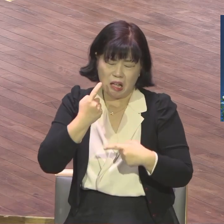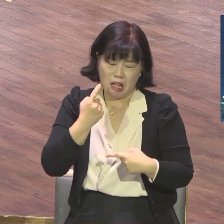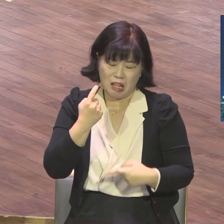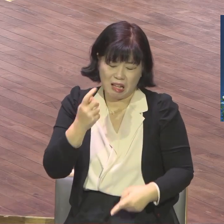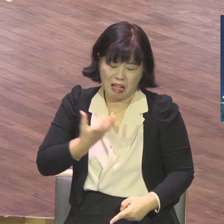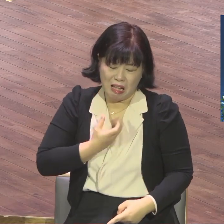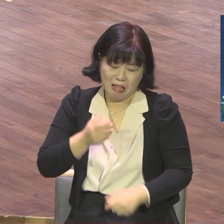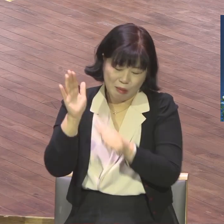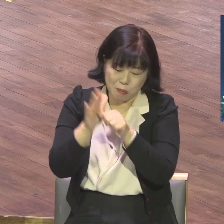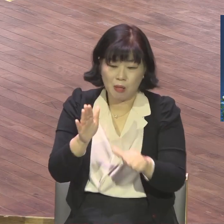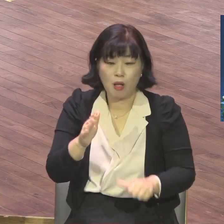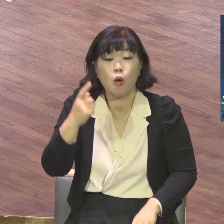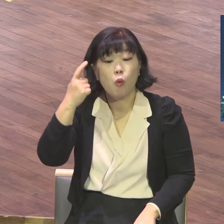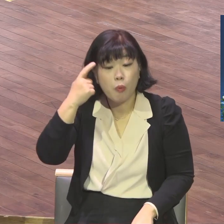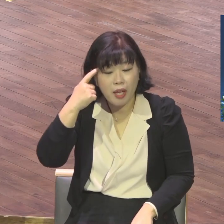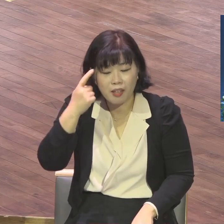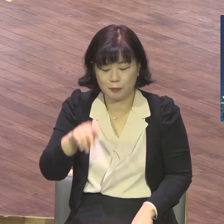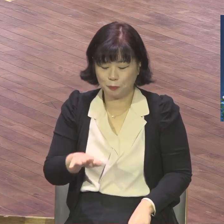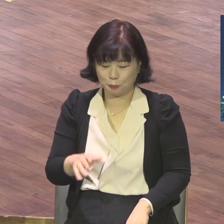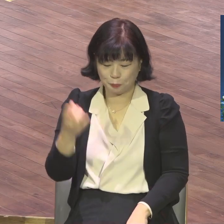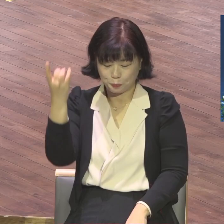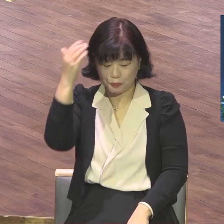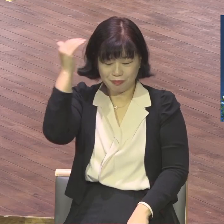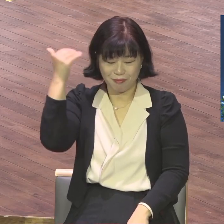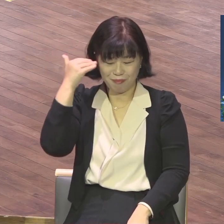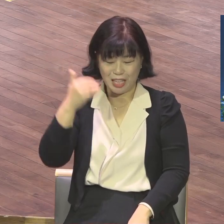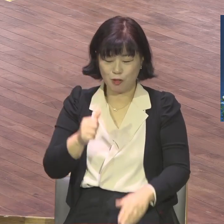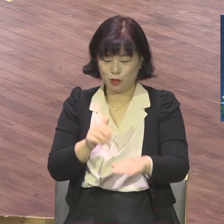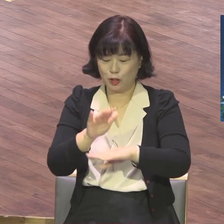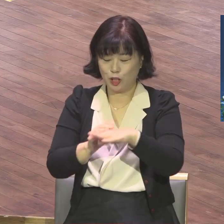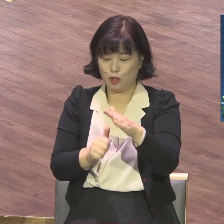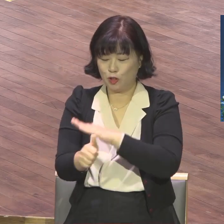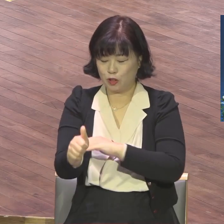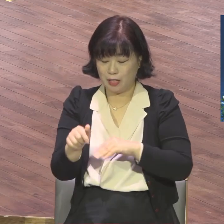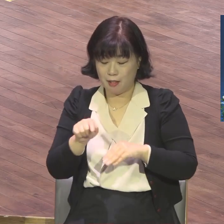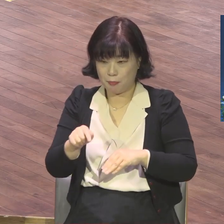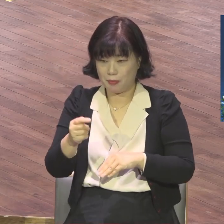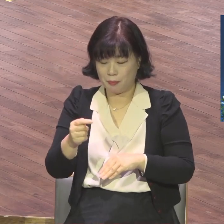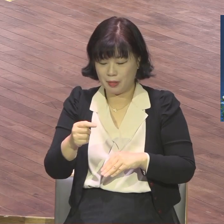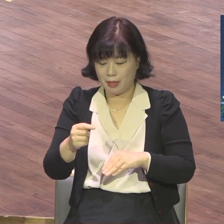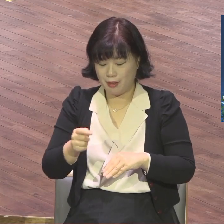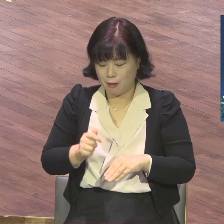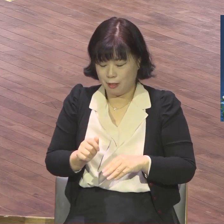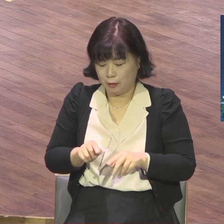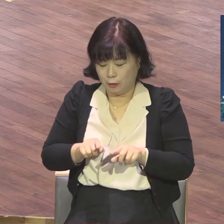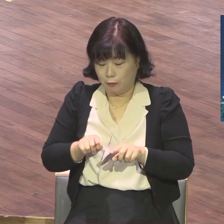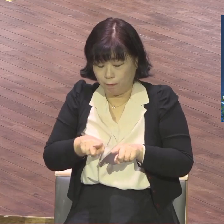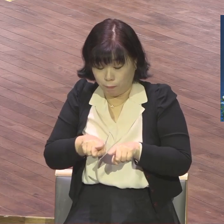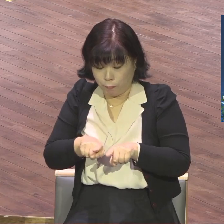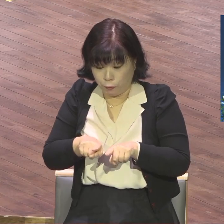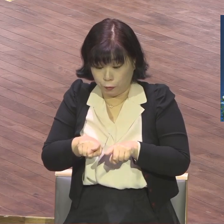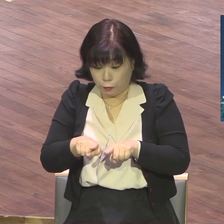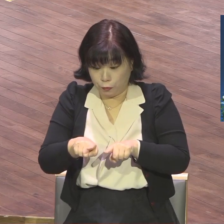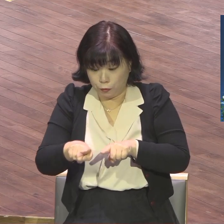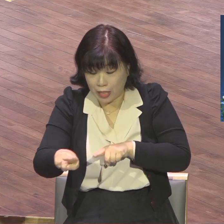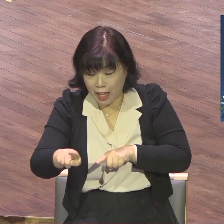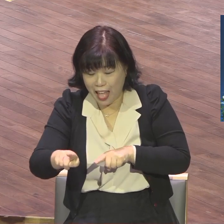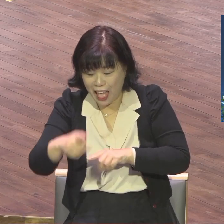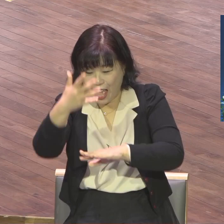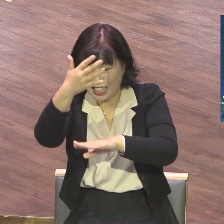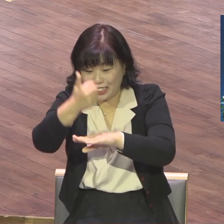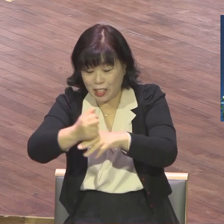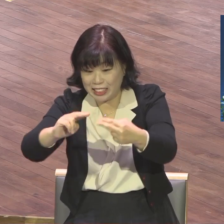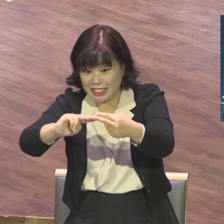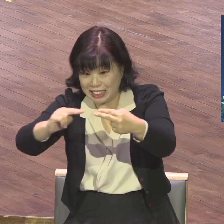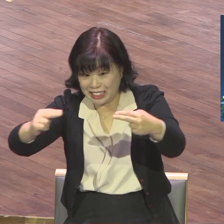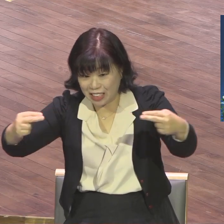마지막 주자 한국 선수가 말이야 이제 뭐 바로 이 결승선이 코앞에 오니까 이겼다 손